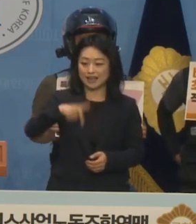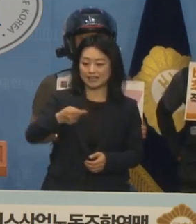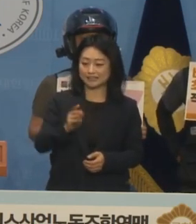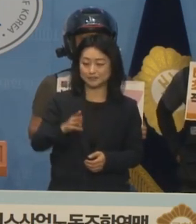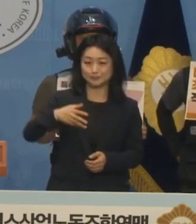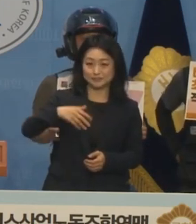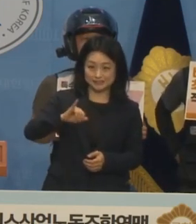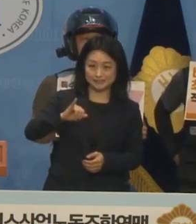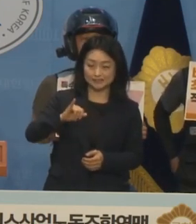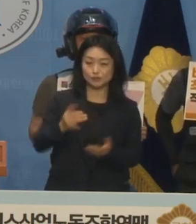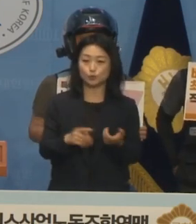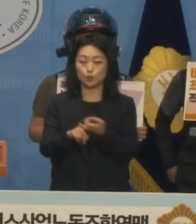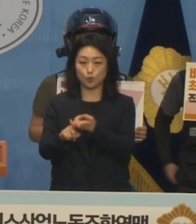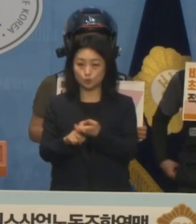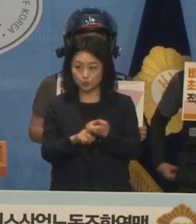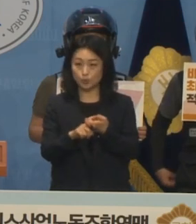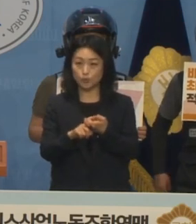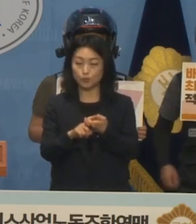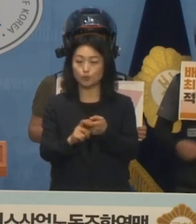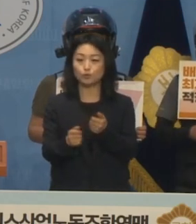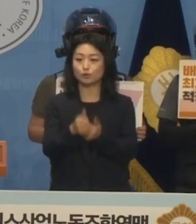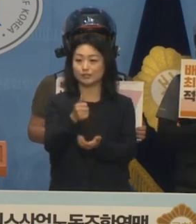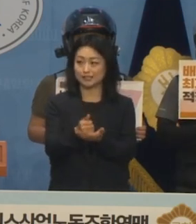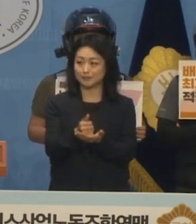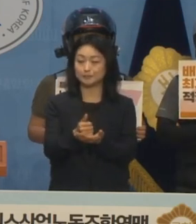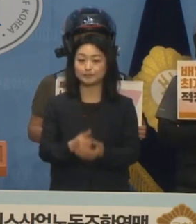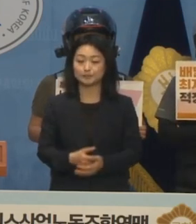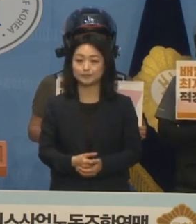재능지부장님 참석하셨습니다.